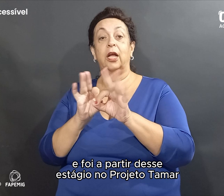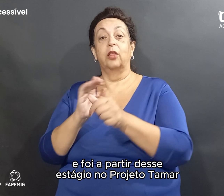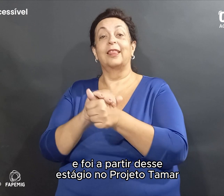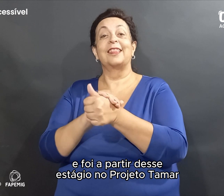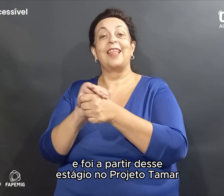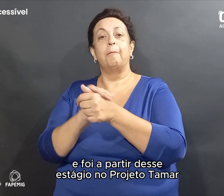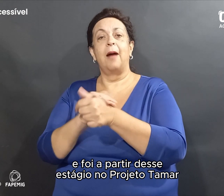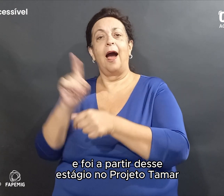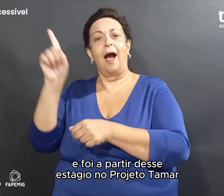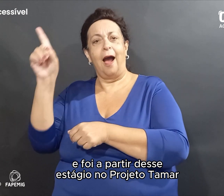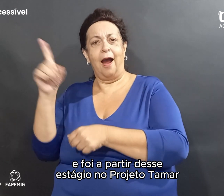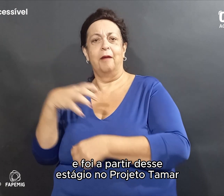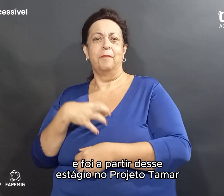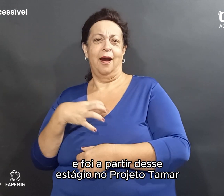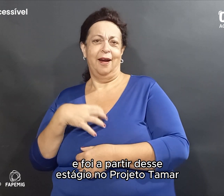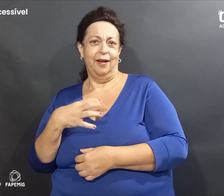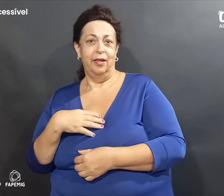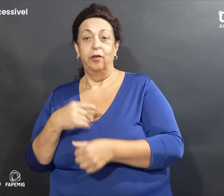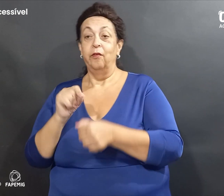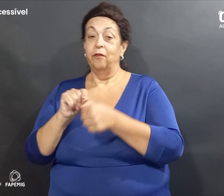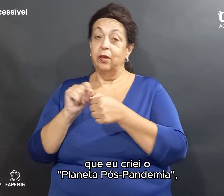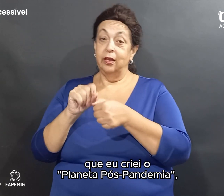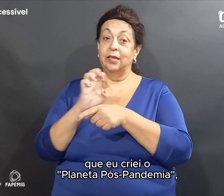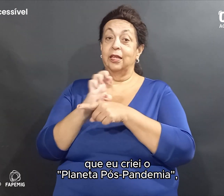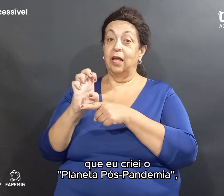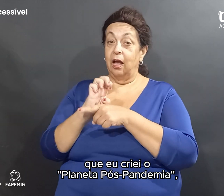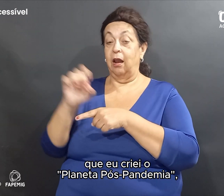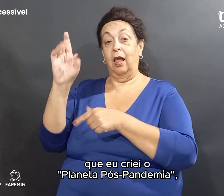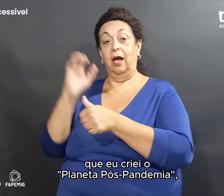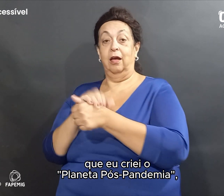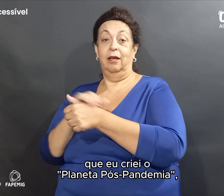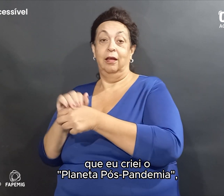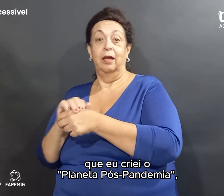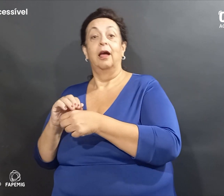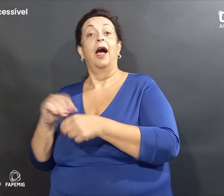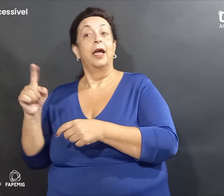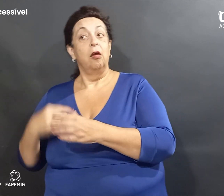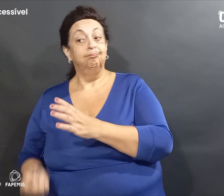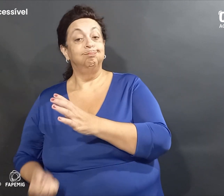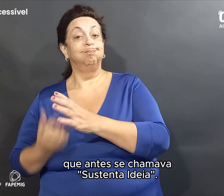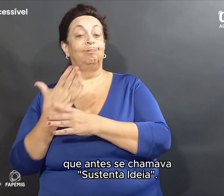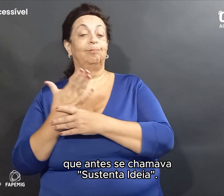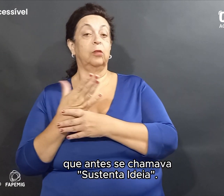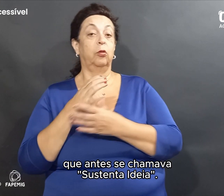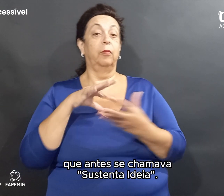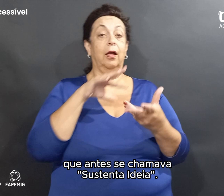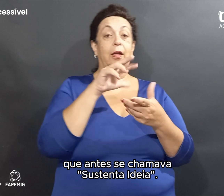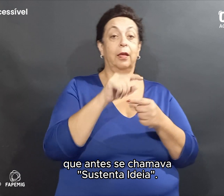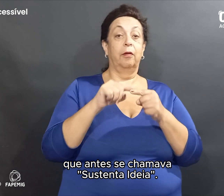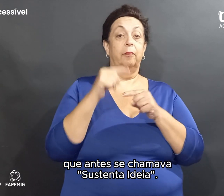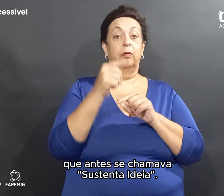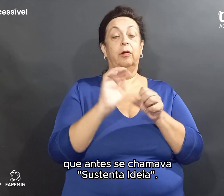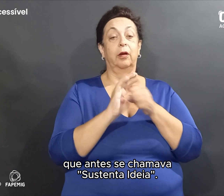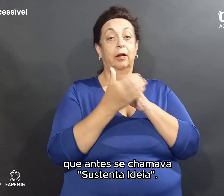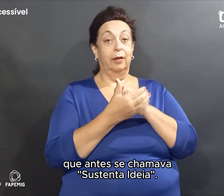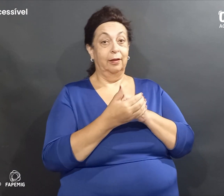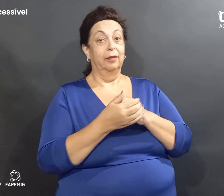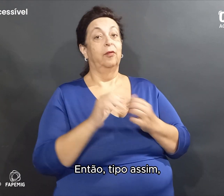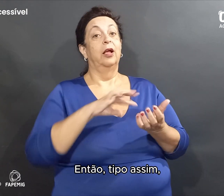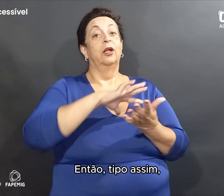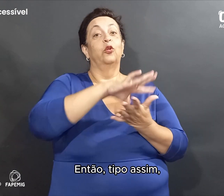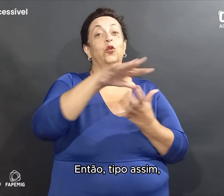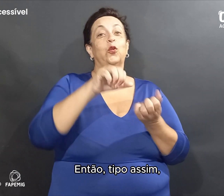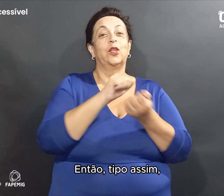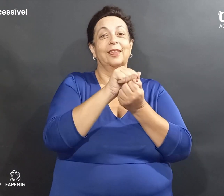E foi a partir desse estágio no Projeto Tamar que eu criei o Planeta Pós-Pandemia. Que antes ele até se chamava Sustenta Ideia,